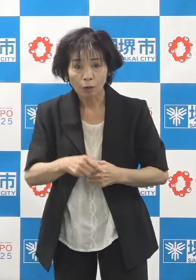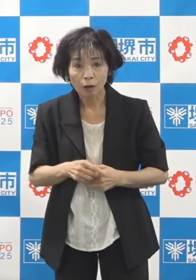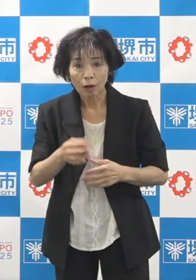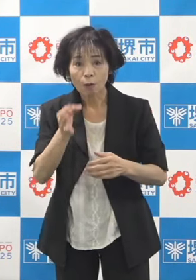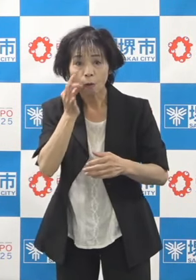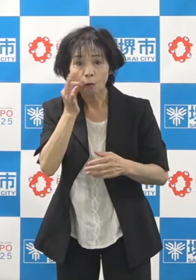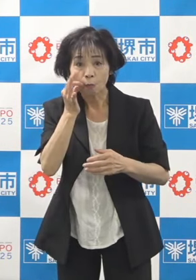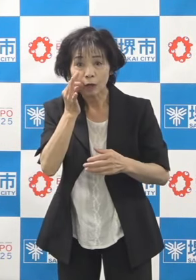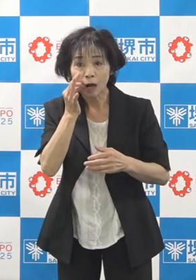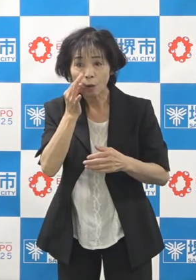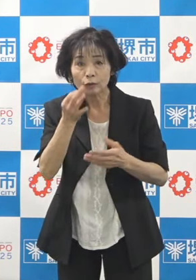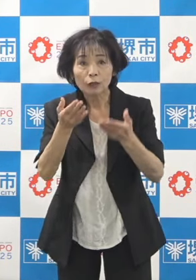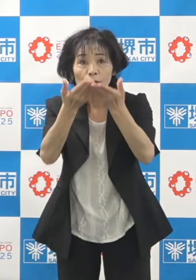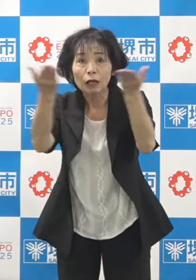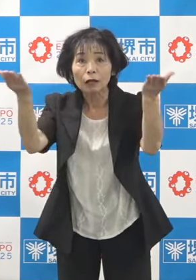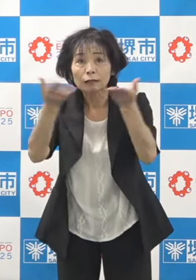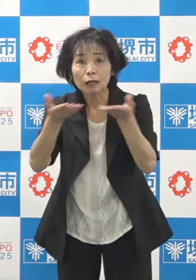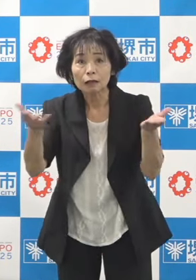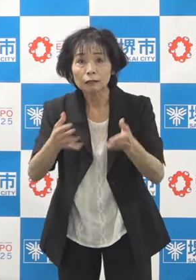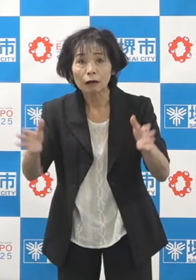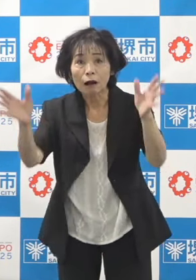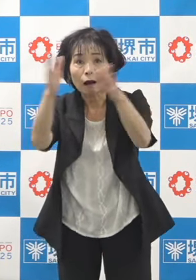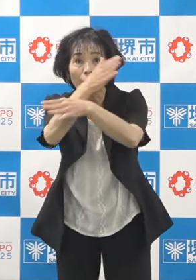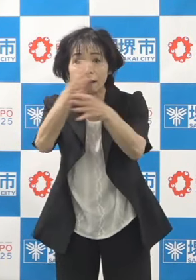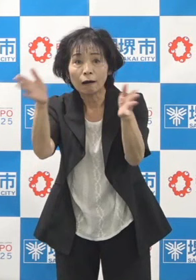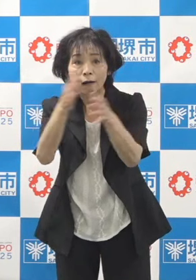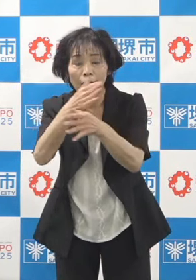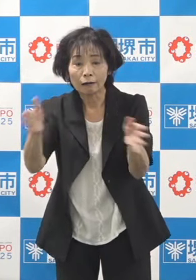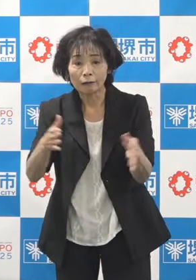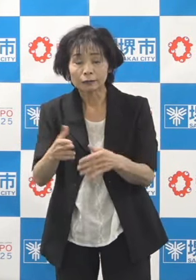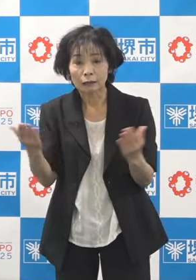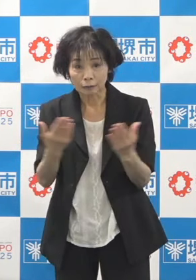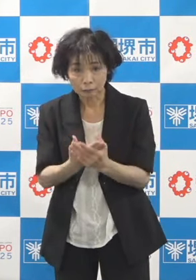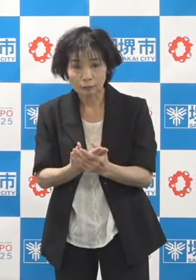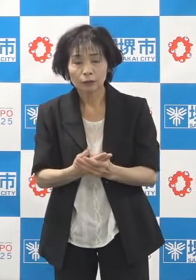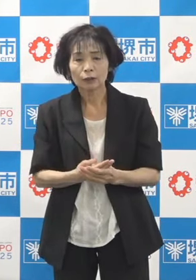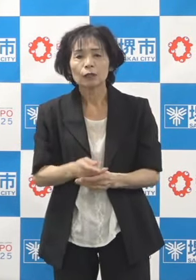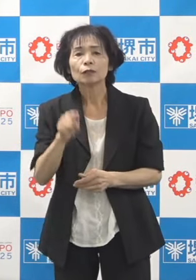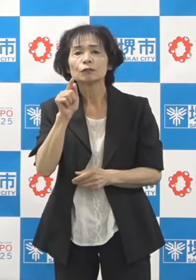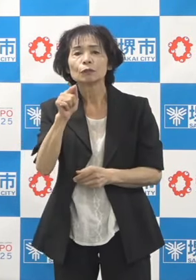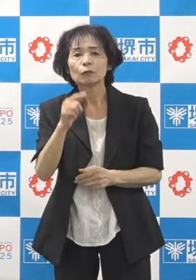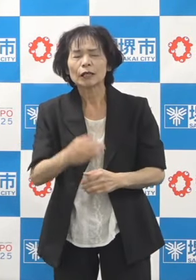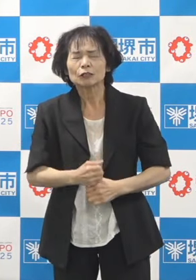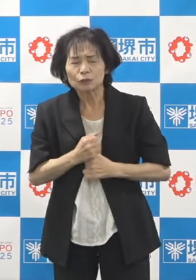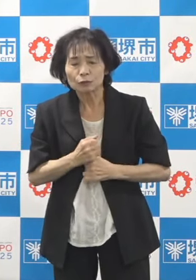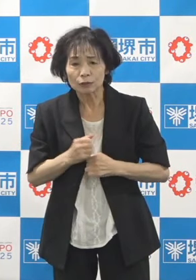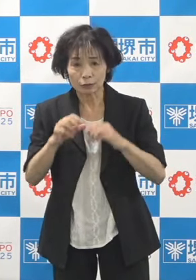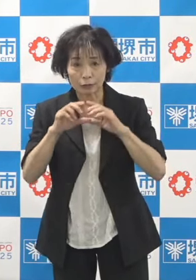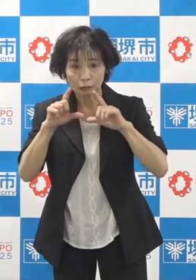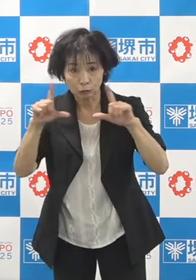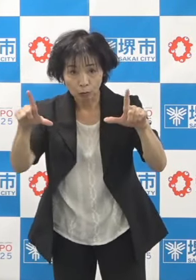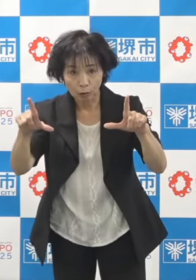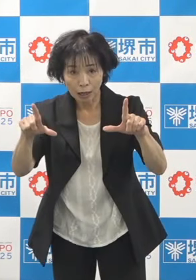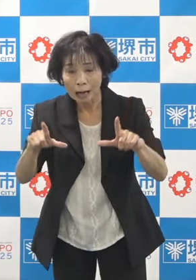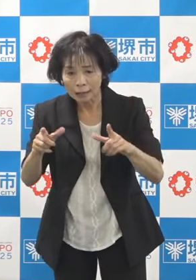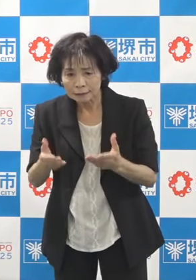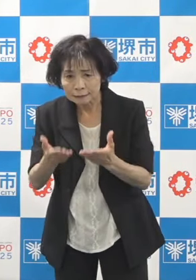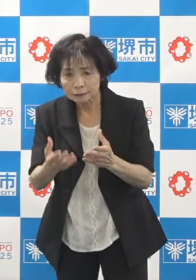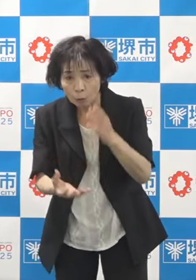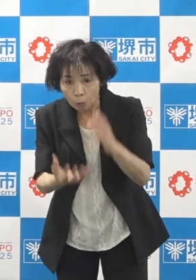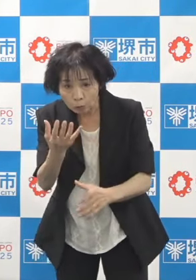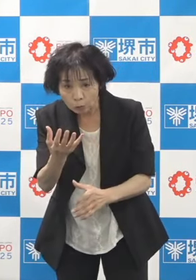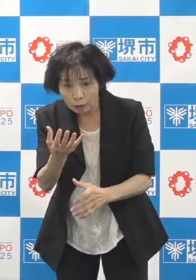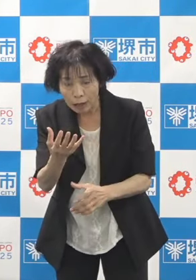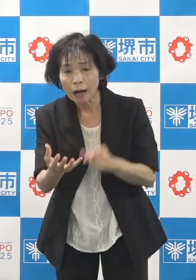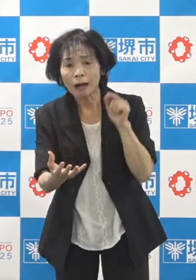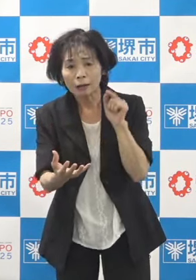が置いてある棚がもう空っぽだったんですよね。ですので、そこでやっぱり注意って出してしまうと、もう地震が起こるんじゃないか、これ